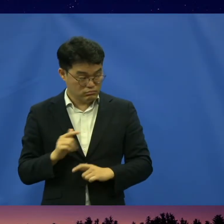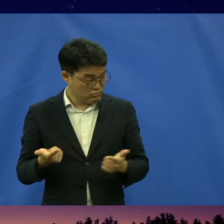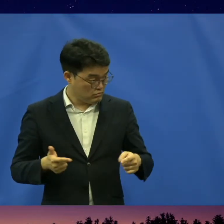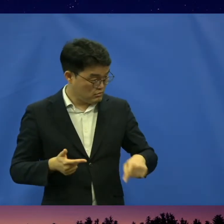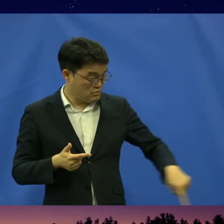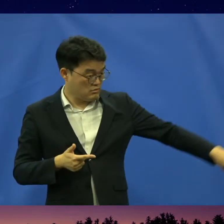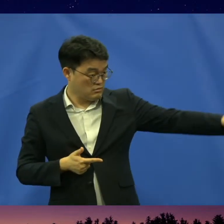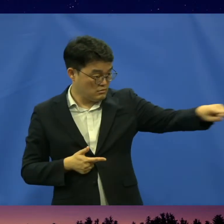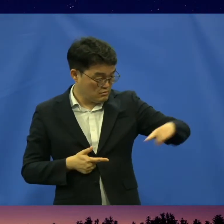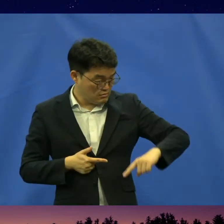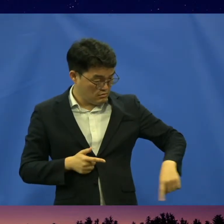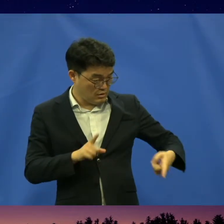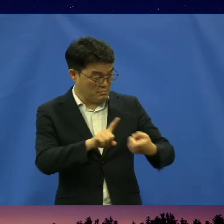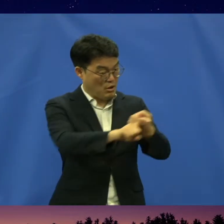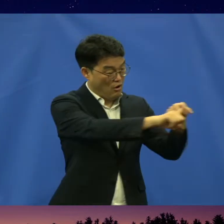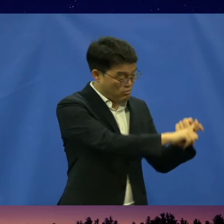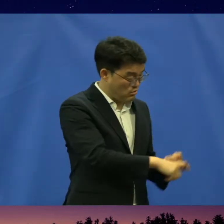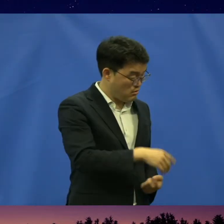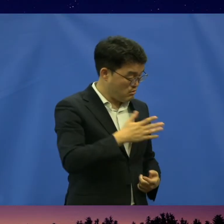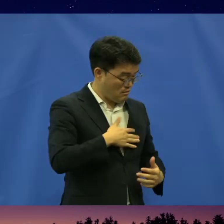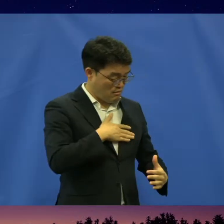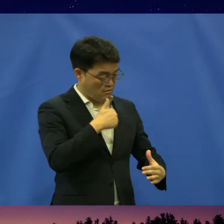매장시키려고 하는 그런 분들이 계세요, 여러분.